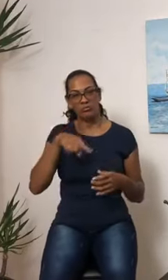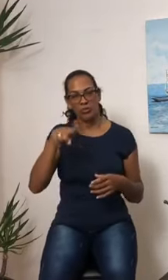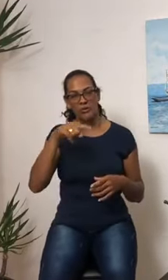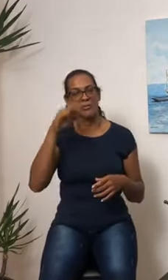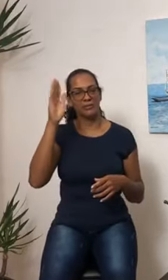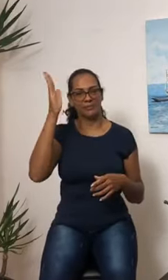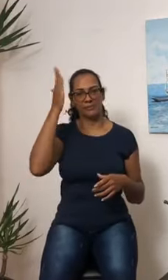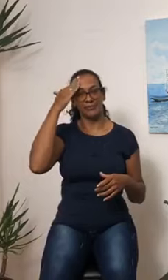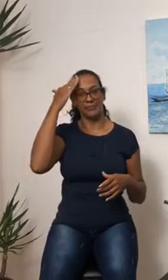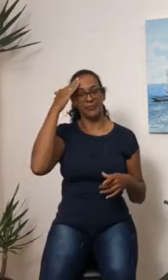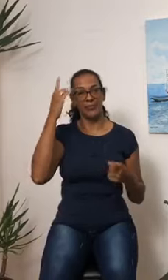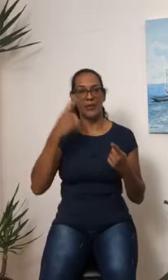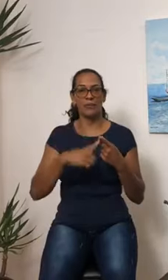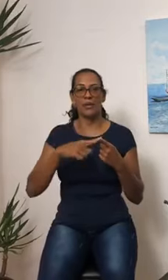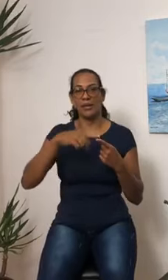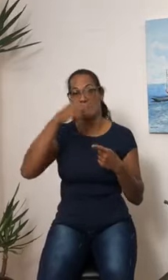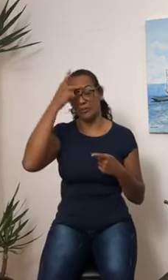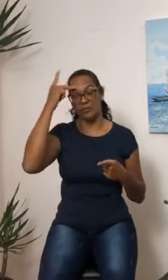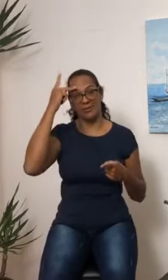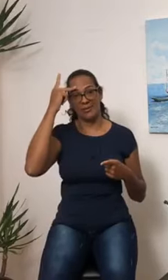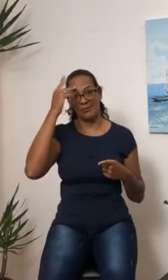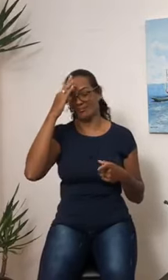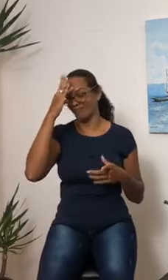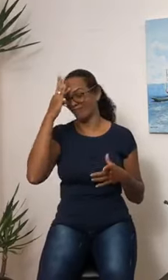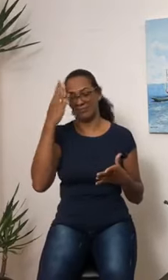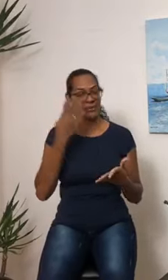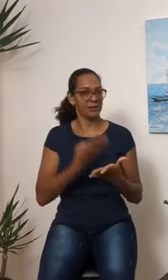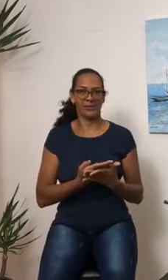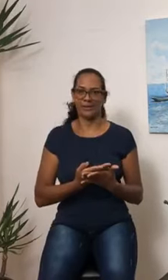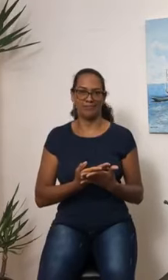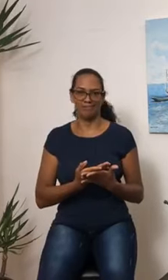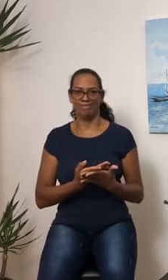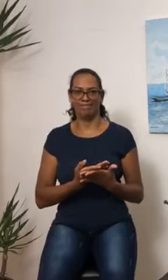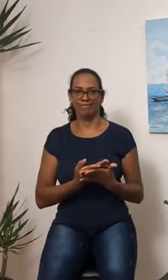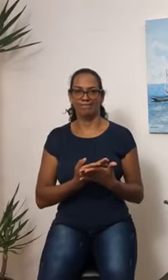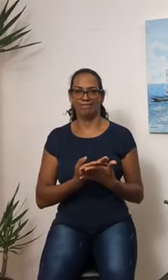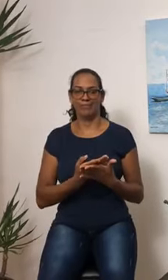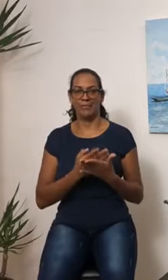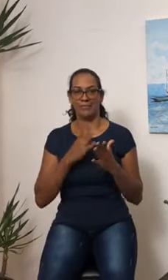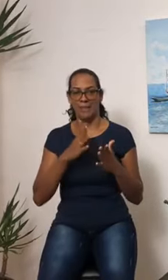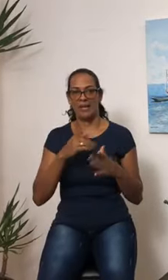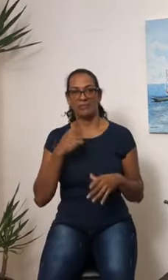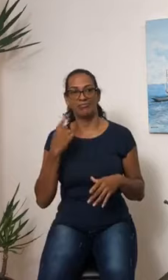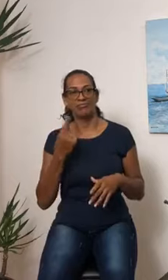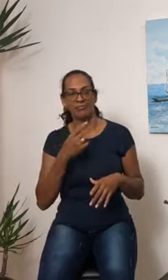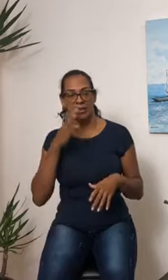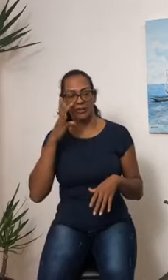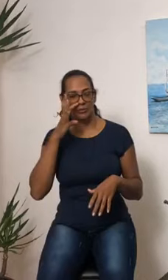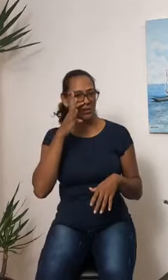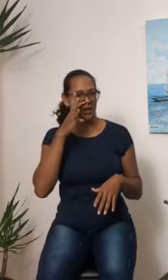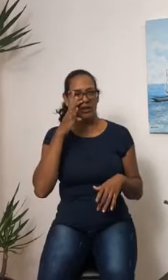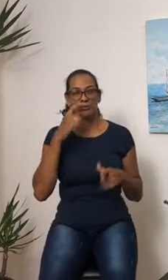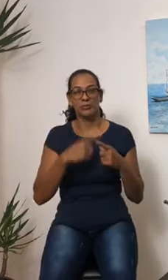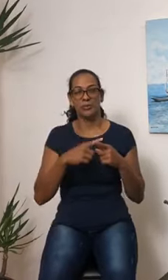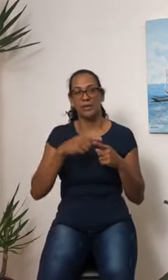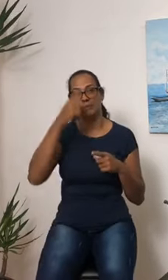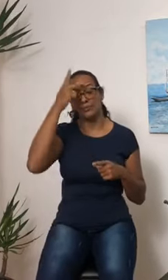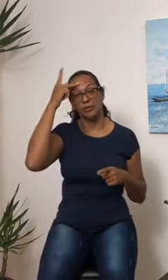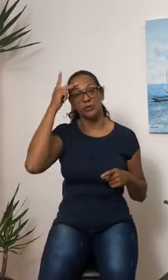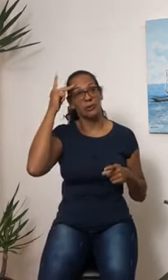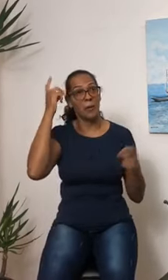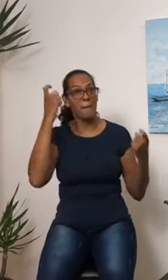porque às vezes as pessoas não acreditam. E a gente, né, fica assim até admirado, as pessoas preocupadas e